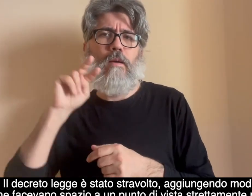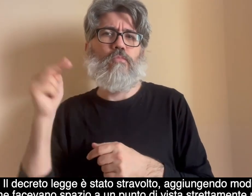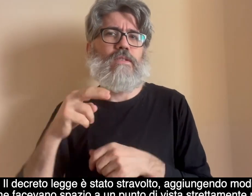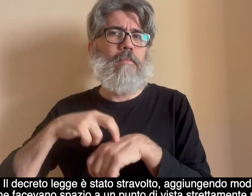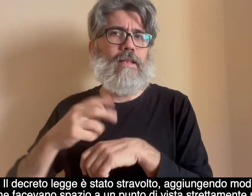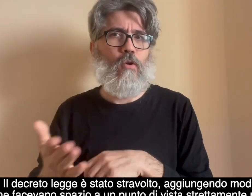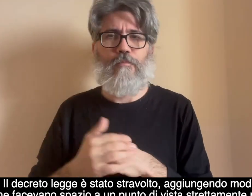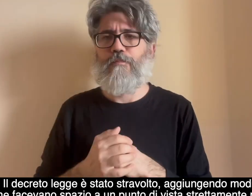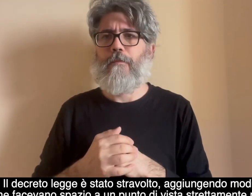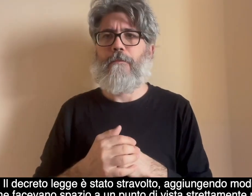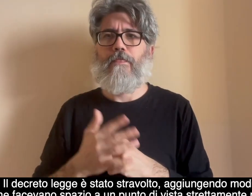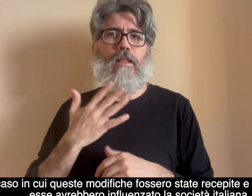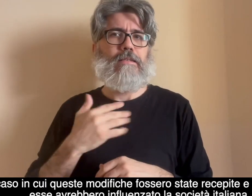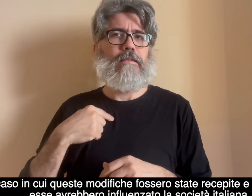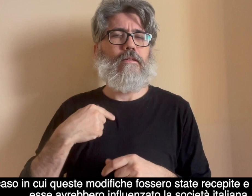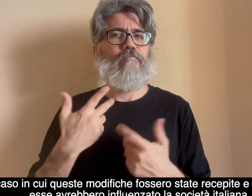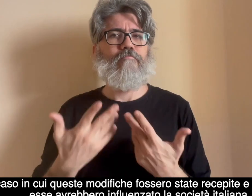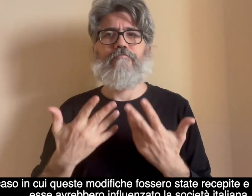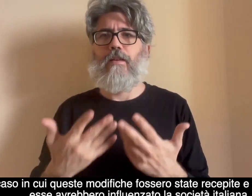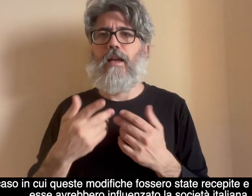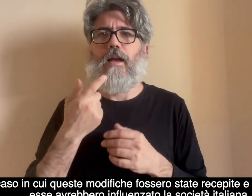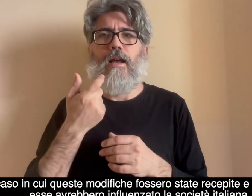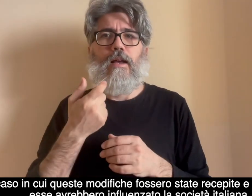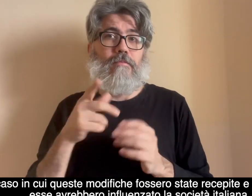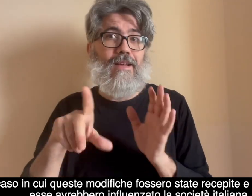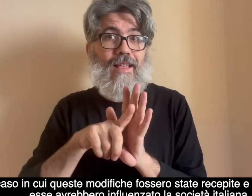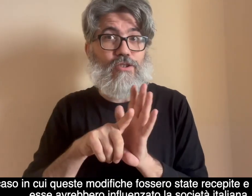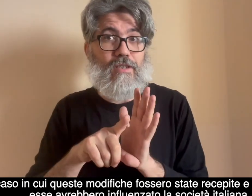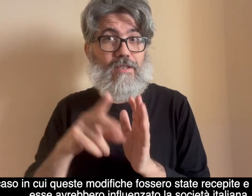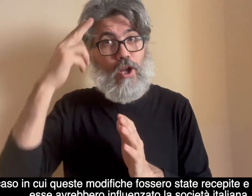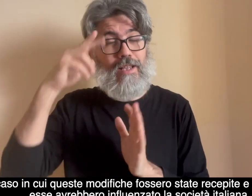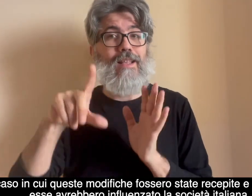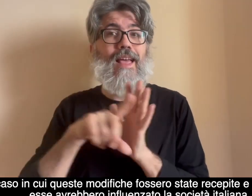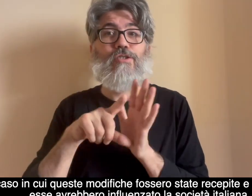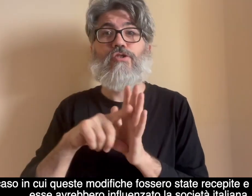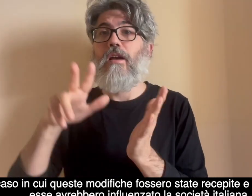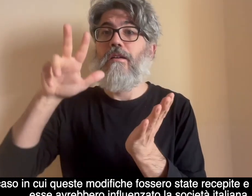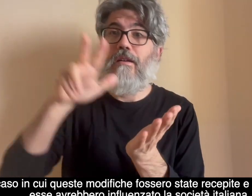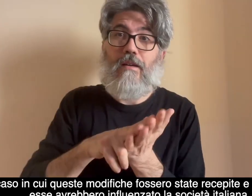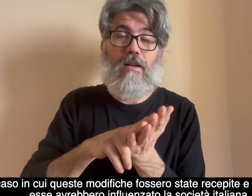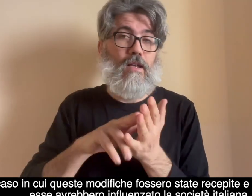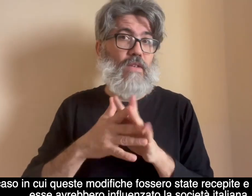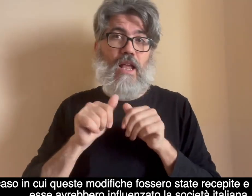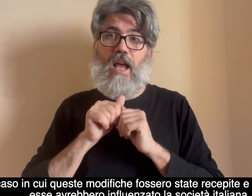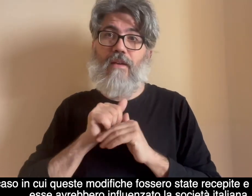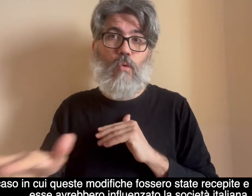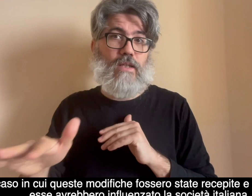di vista strettamente medico nel caso in cui queste modifiche fossero state recepite e approvate avrebbero influenzato la società